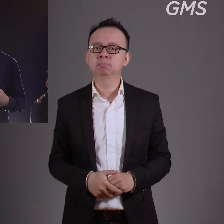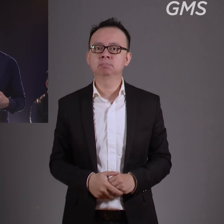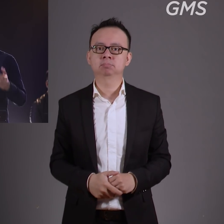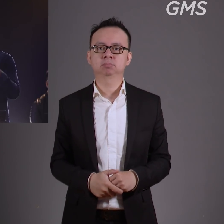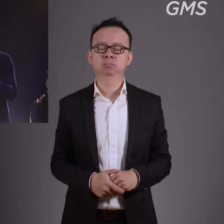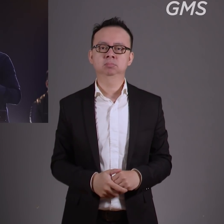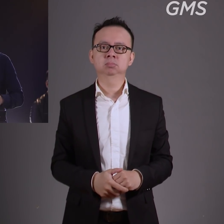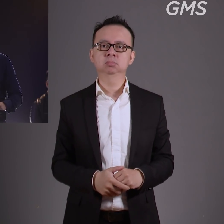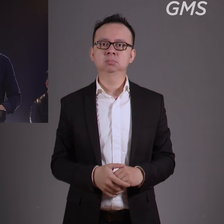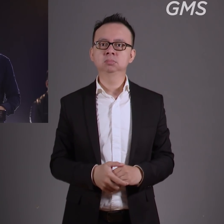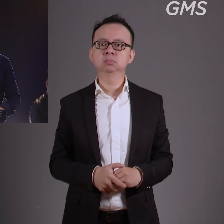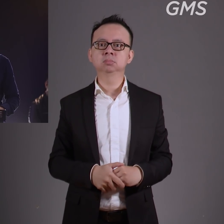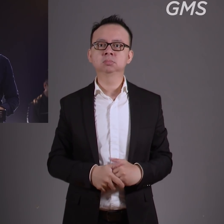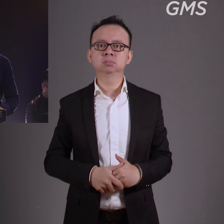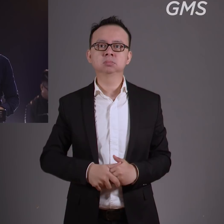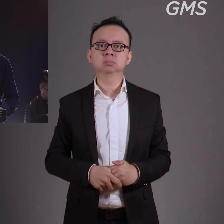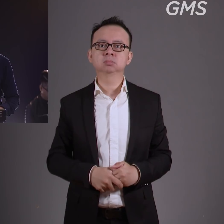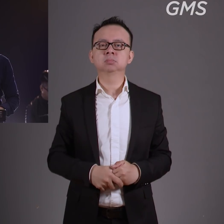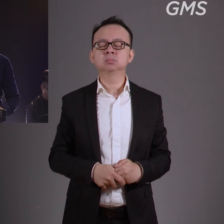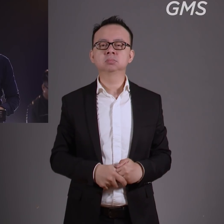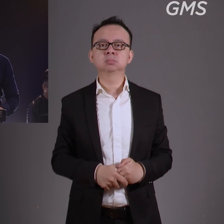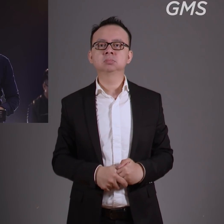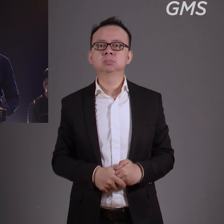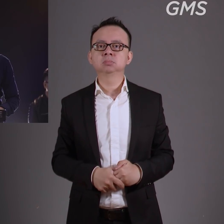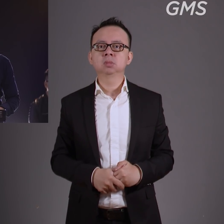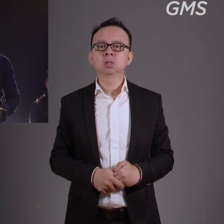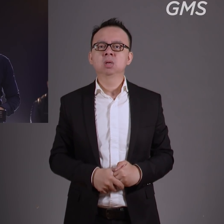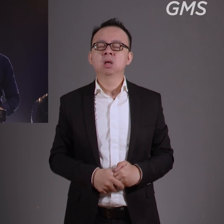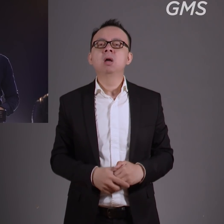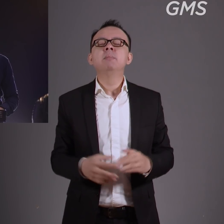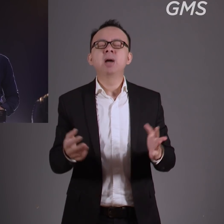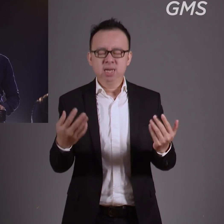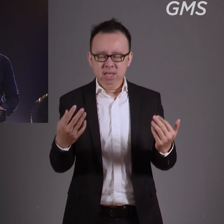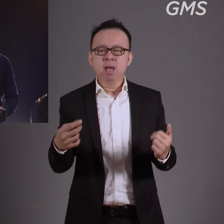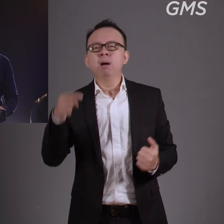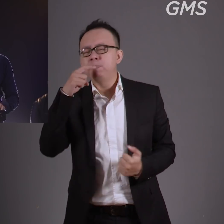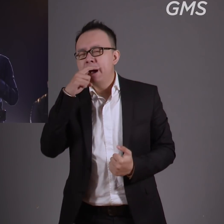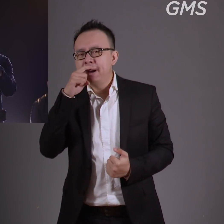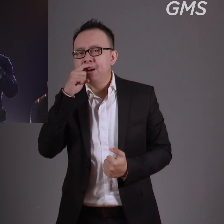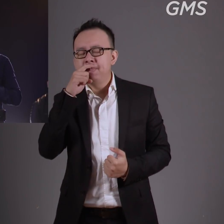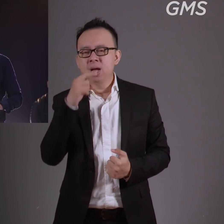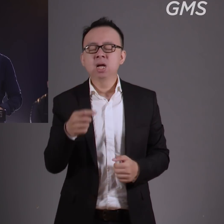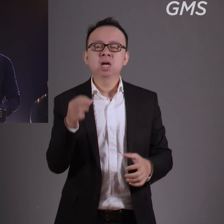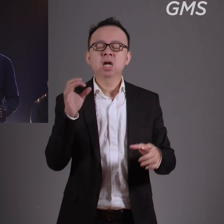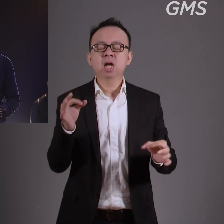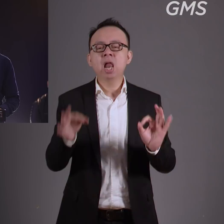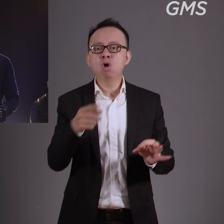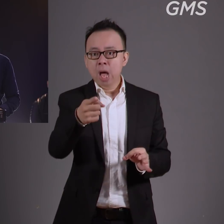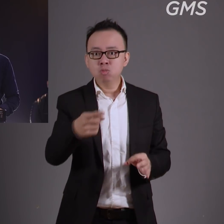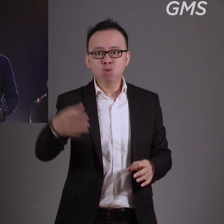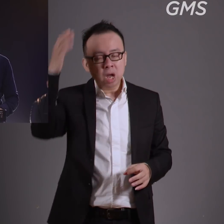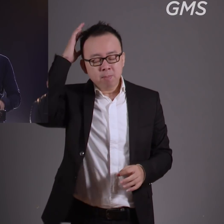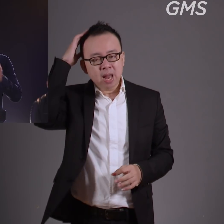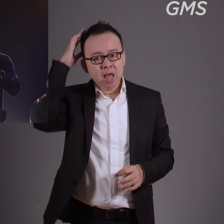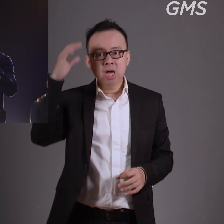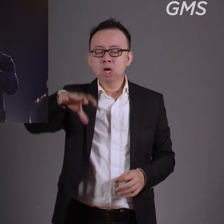sebagai anak atau sebagai istri, misalkan. Tapi papa-papa penting sekali, saya tergerak sekali untuk mendoakan kalau Anda kepala keluarga, Anda